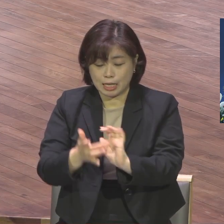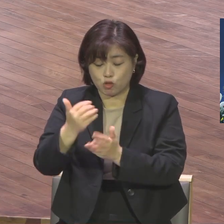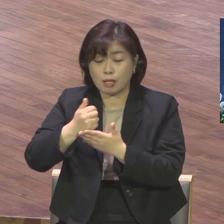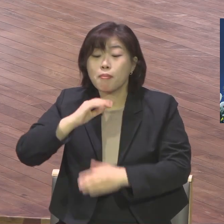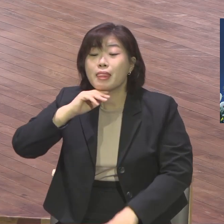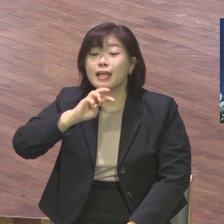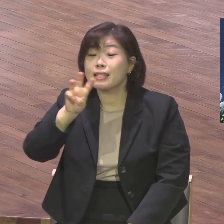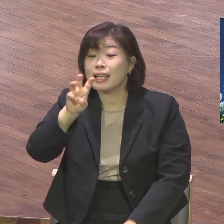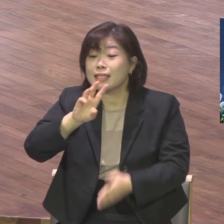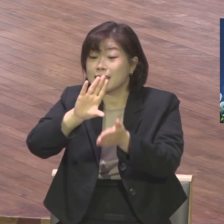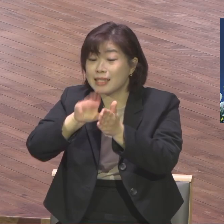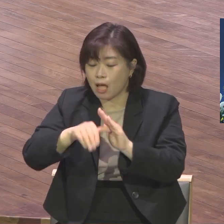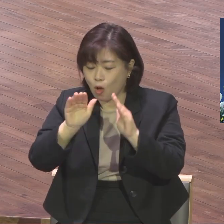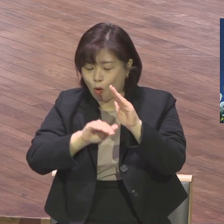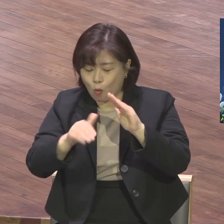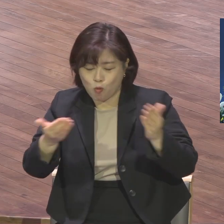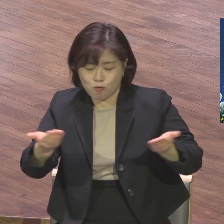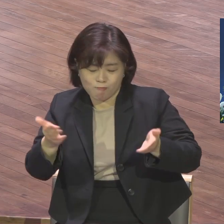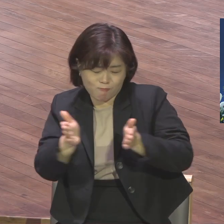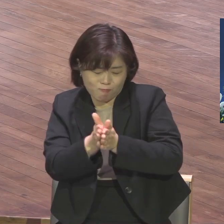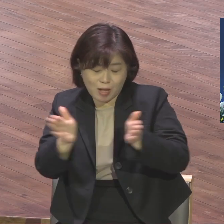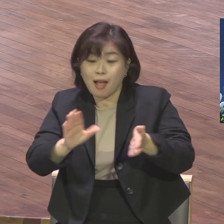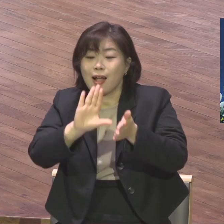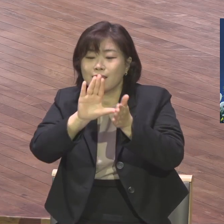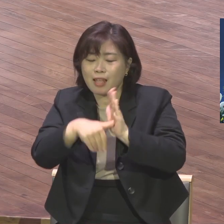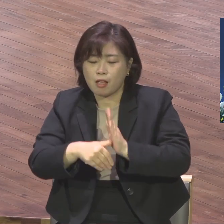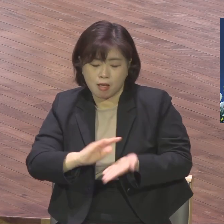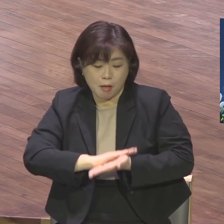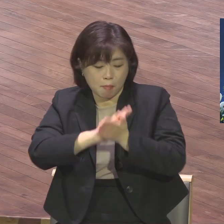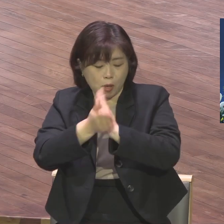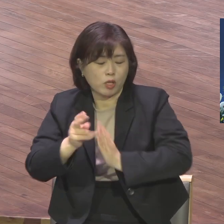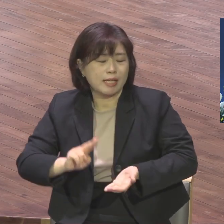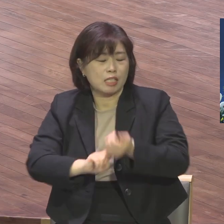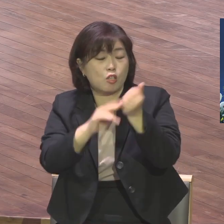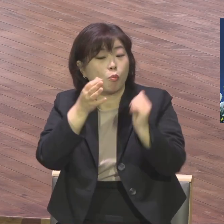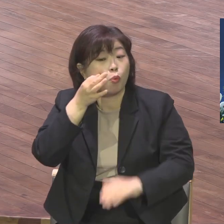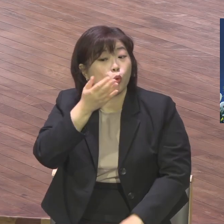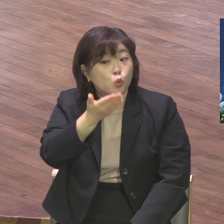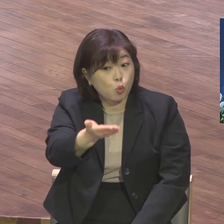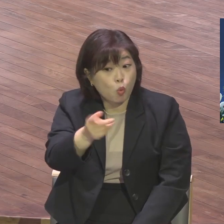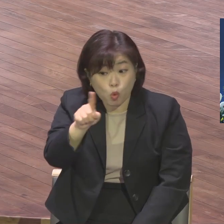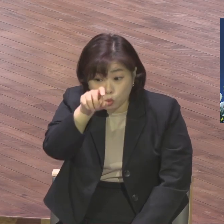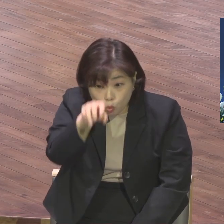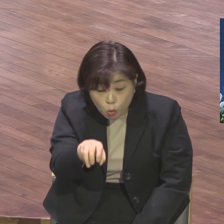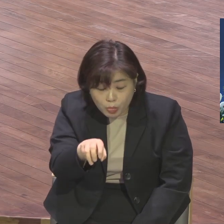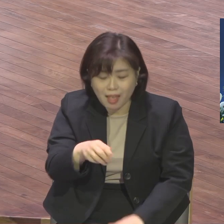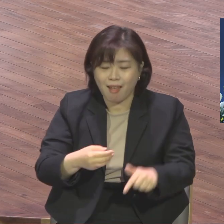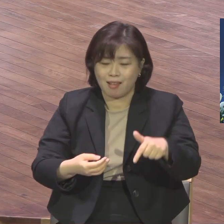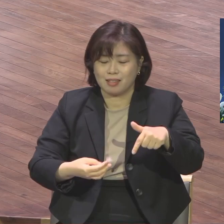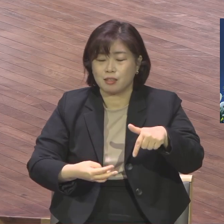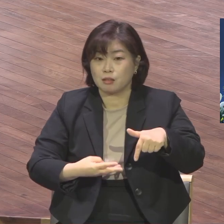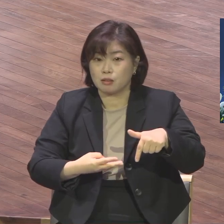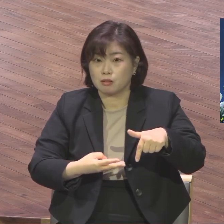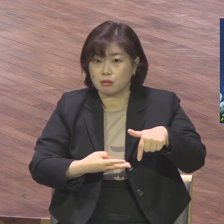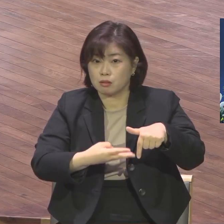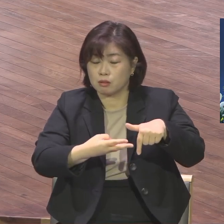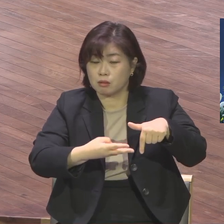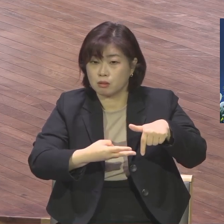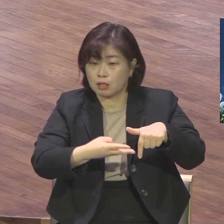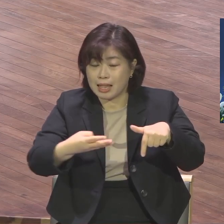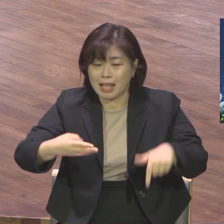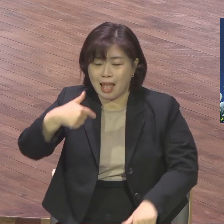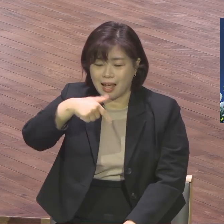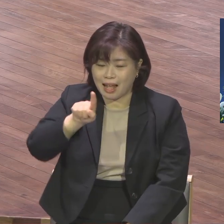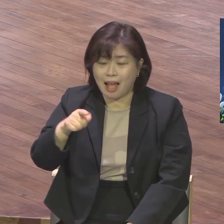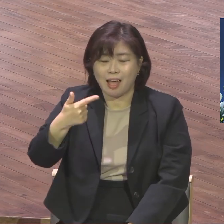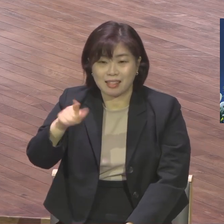제일 먼저 한 거지 변화의 기적이었어요. 어디서? 가나 혼인 잔치집에 초대를 받아갔어요. 잔치집에